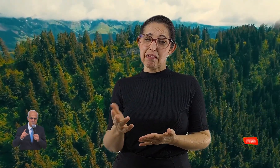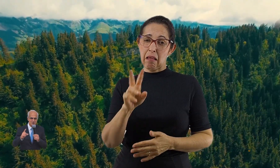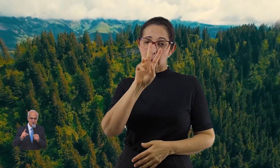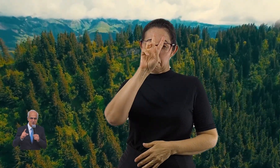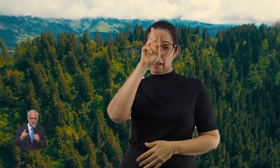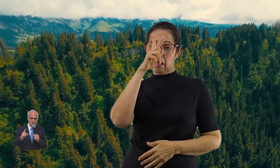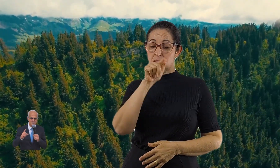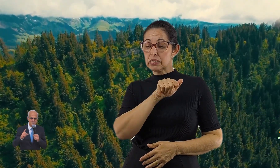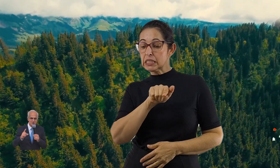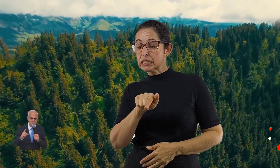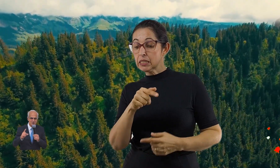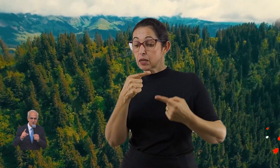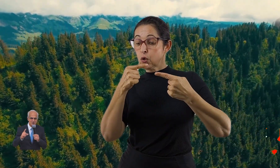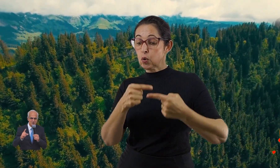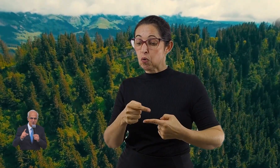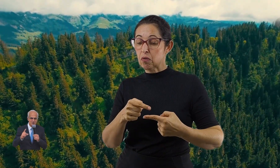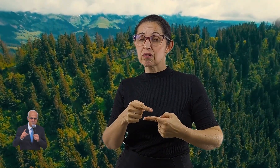rebelião,